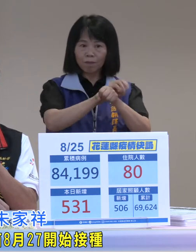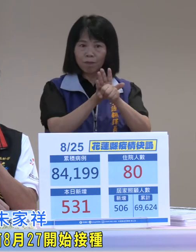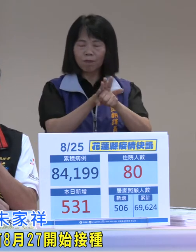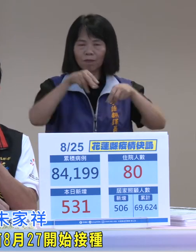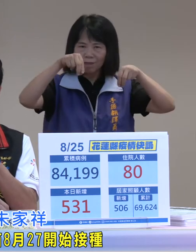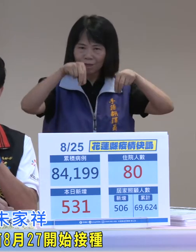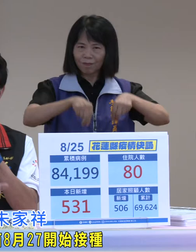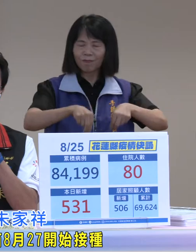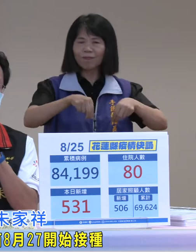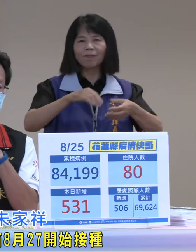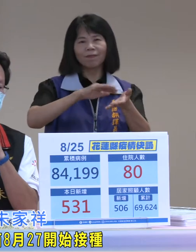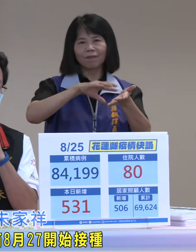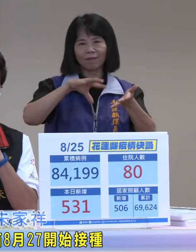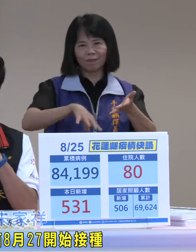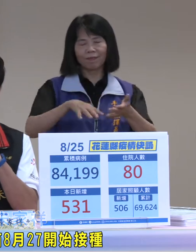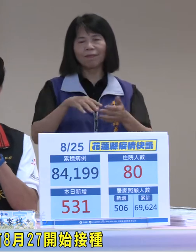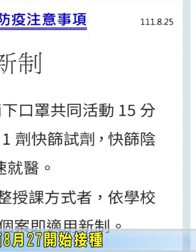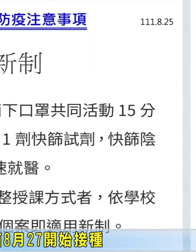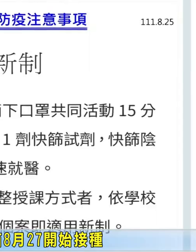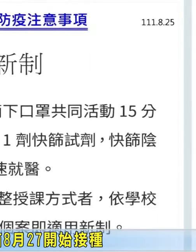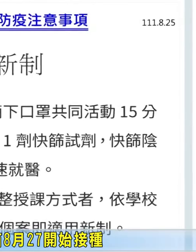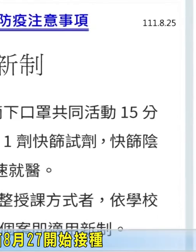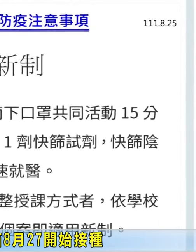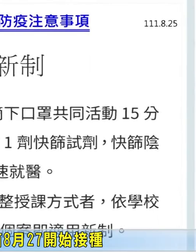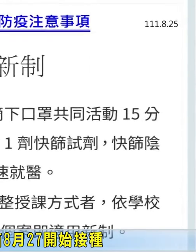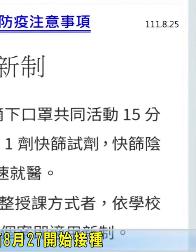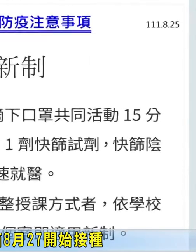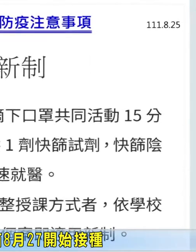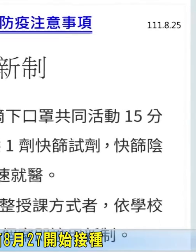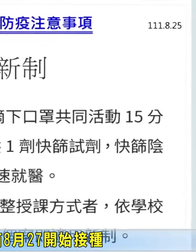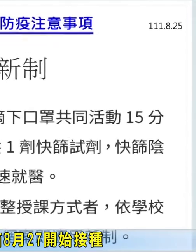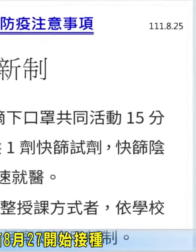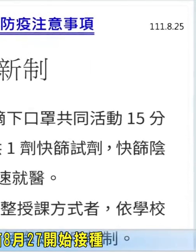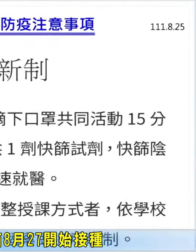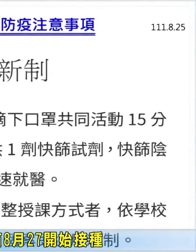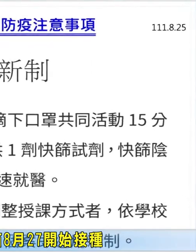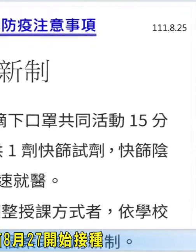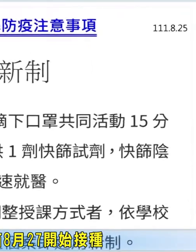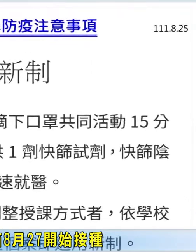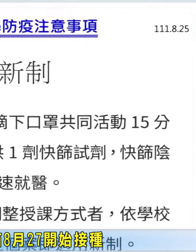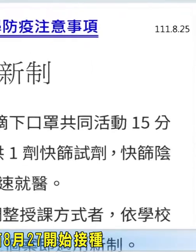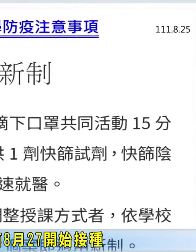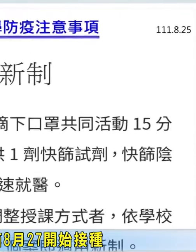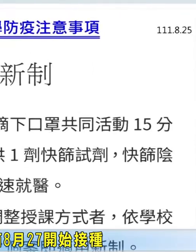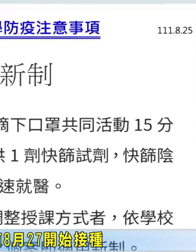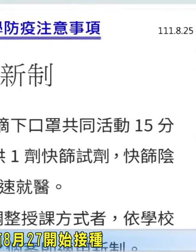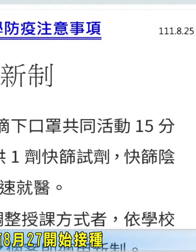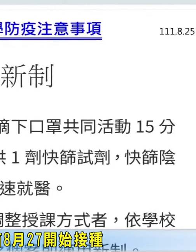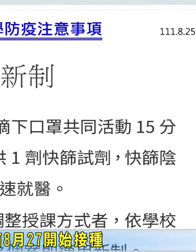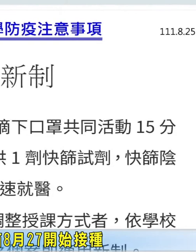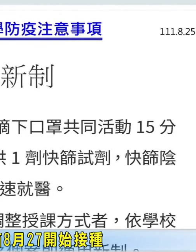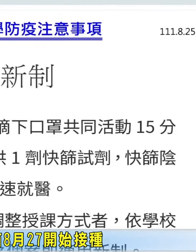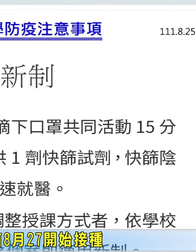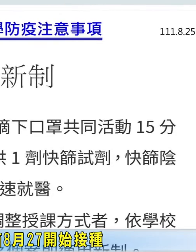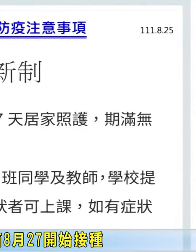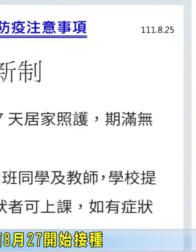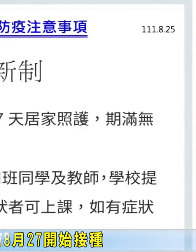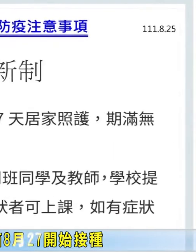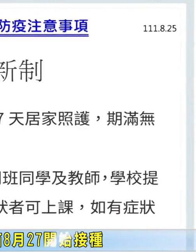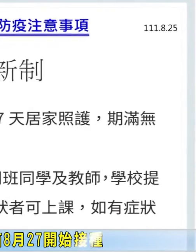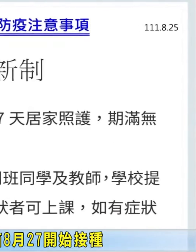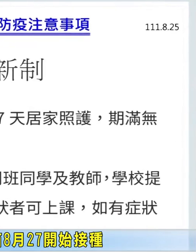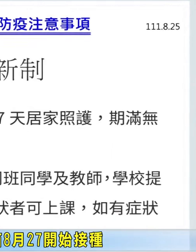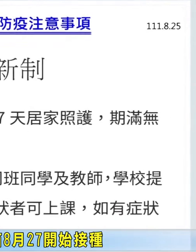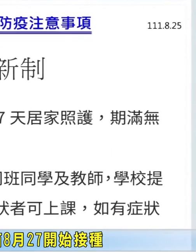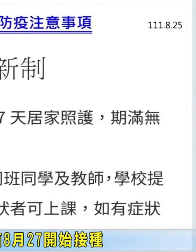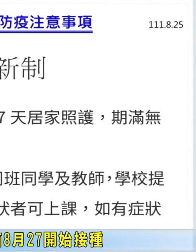医疗院所哈，做疫苗的接种哈。 教育处专员也对即将开学，学校将进行相关的消毒措施，并